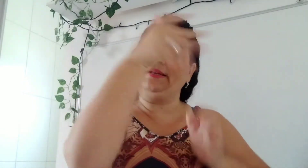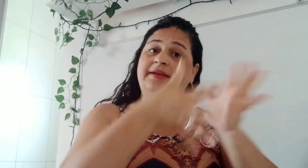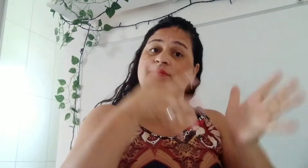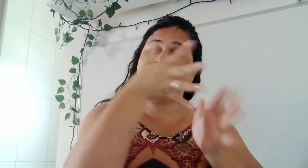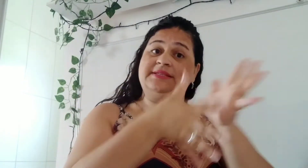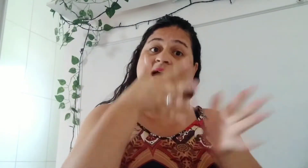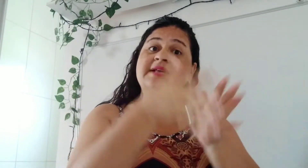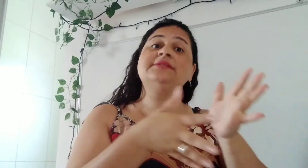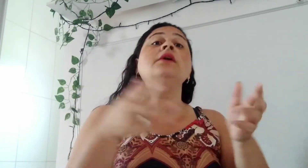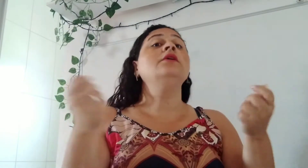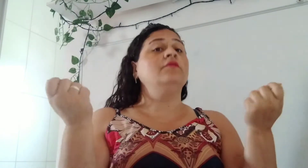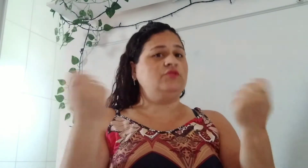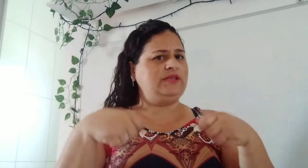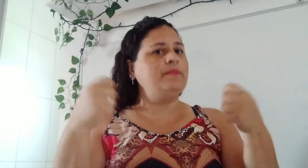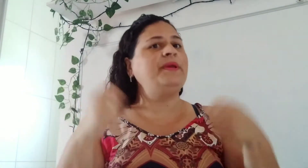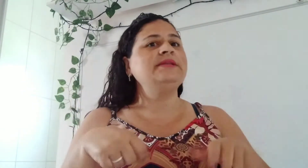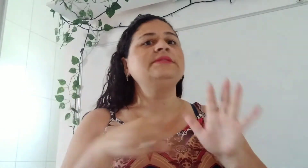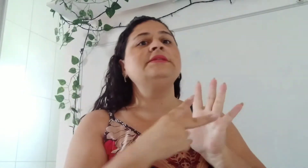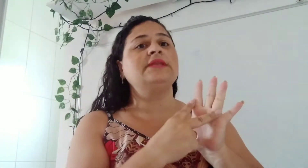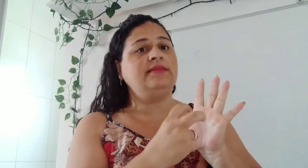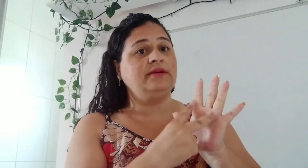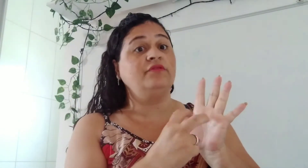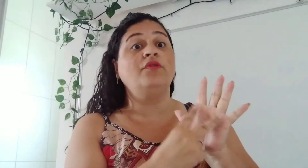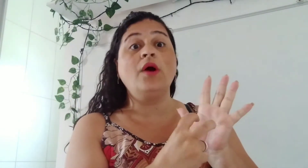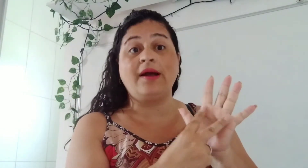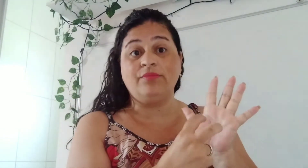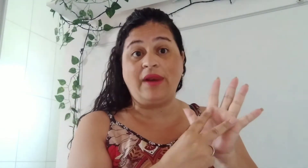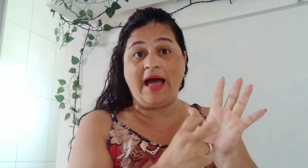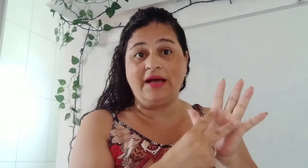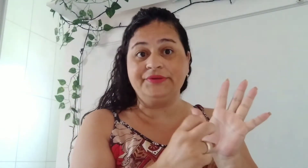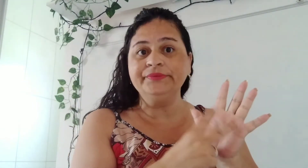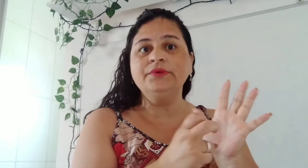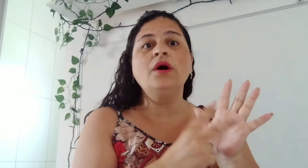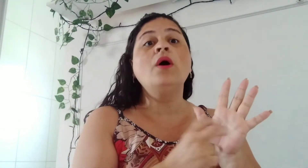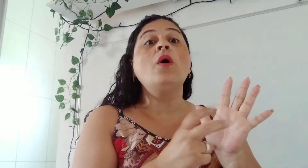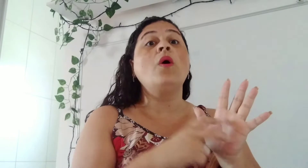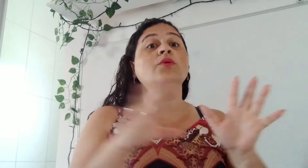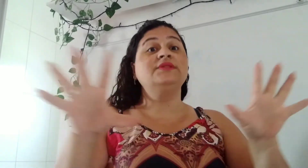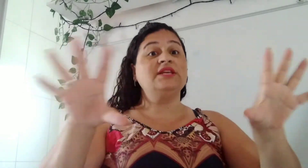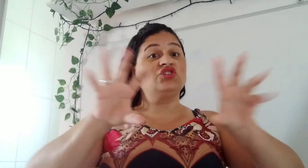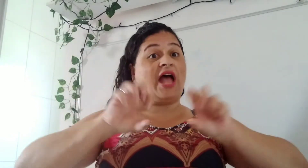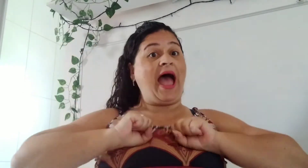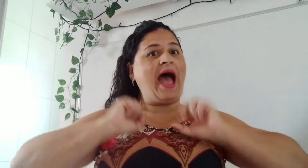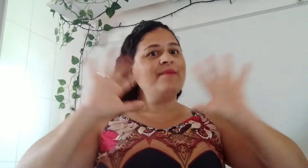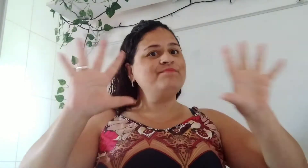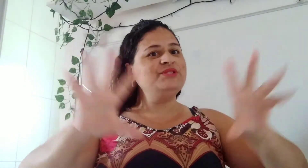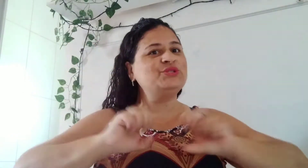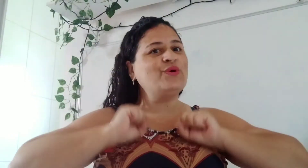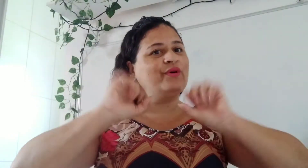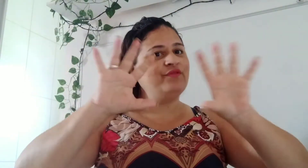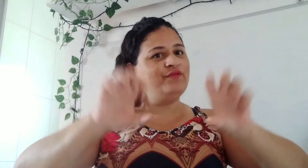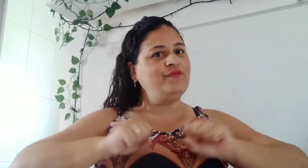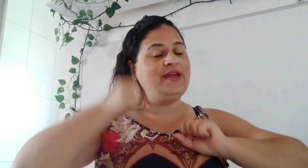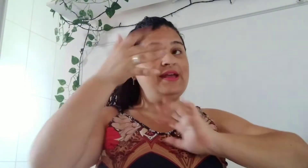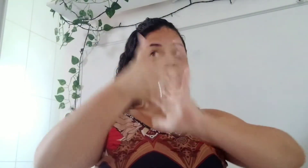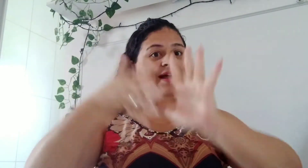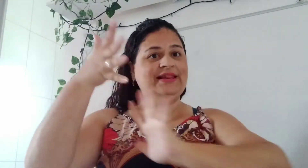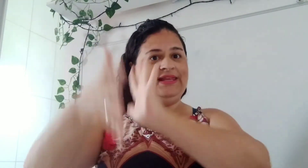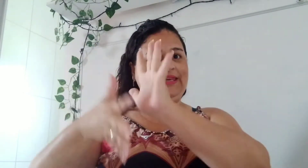língua de sinais, você precisa ter vocabulário, ou seja, absorver a